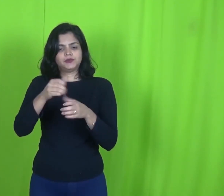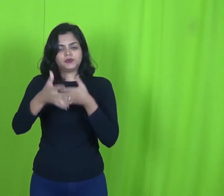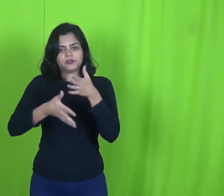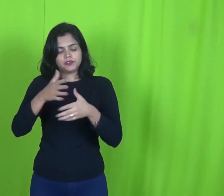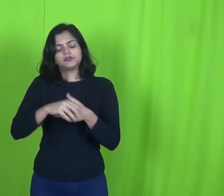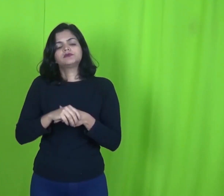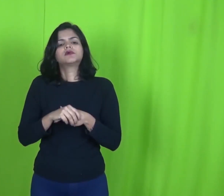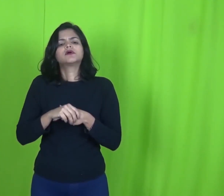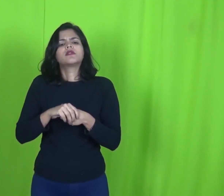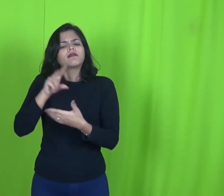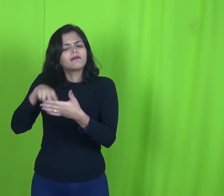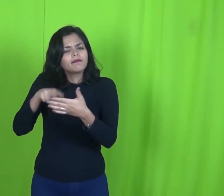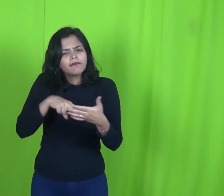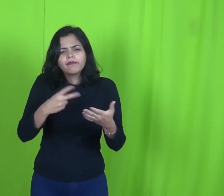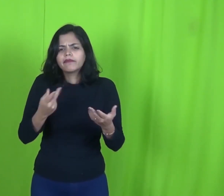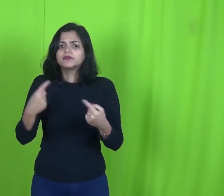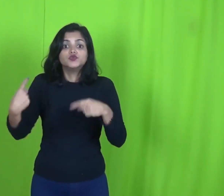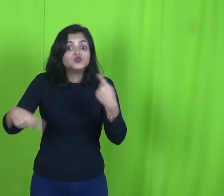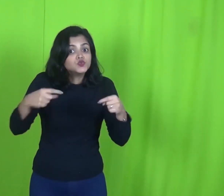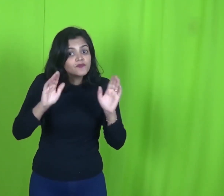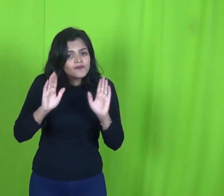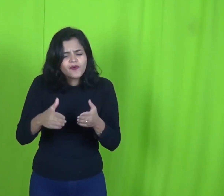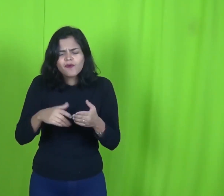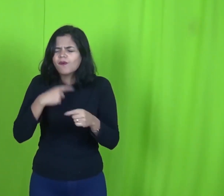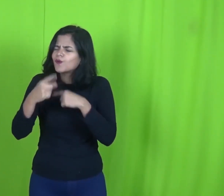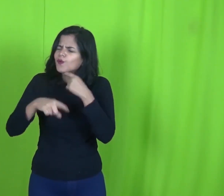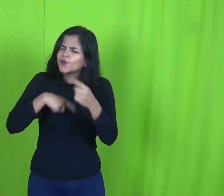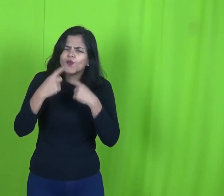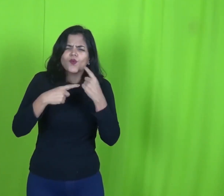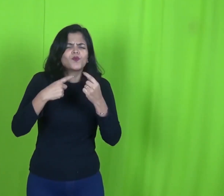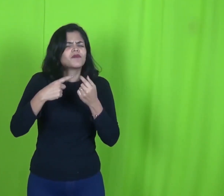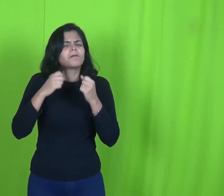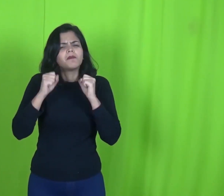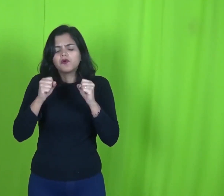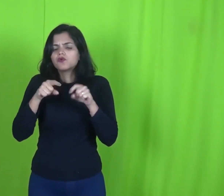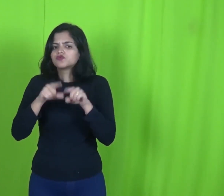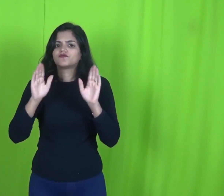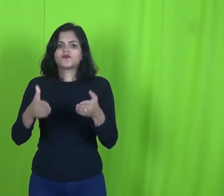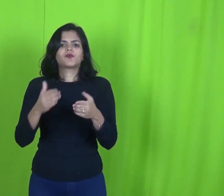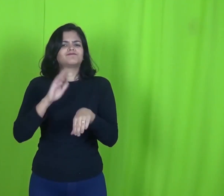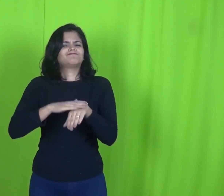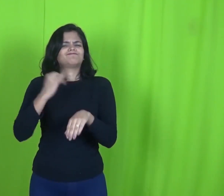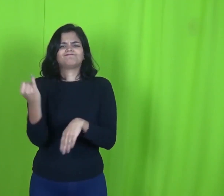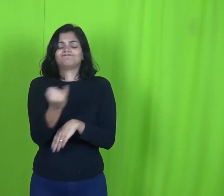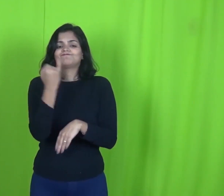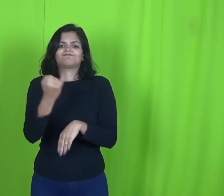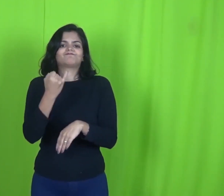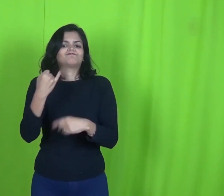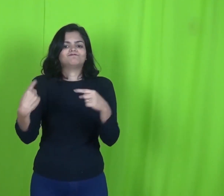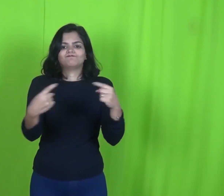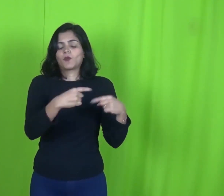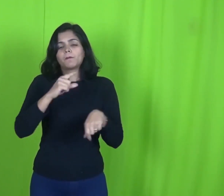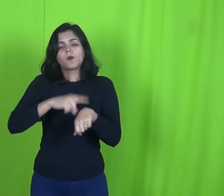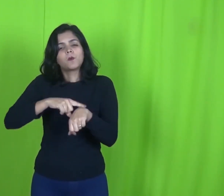as metodologias de ensino, discutam no fórum, postem suas dúvidas no fórum, isso é muito